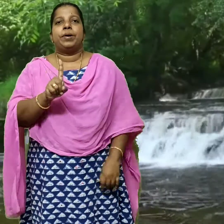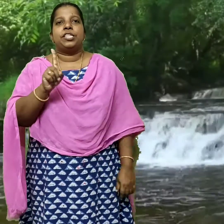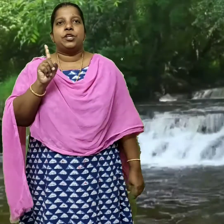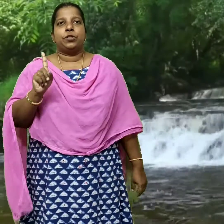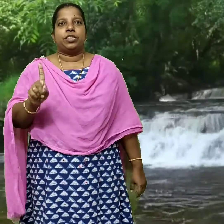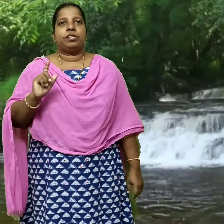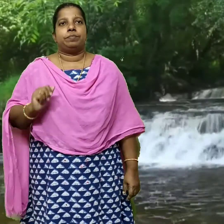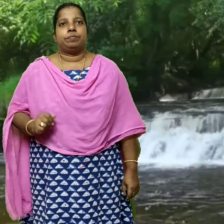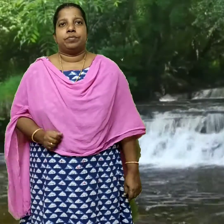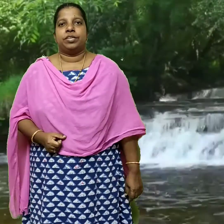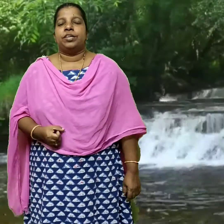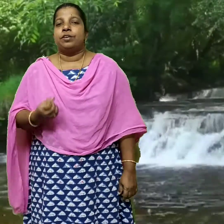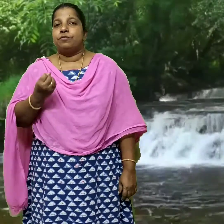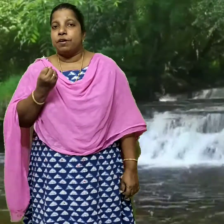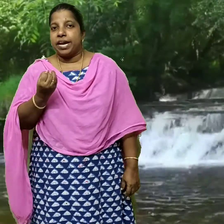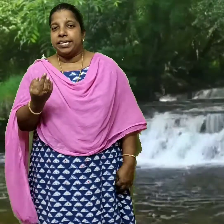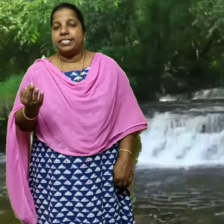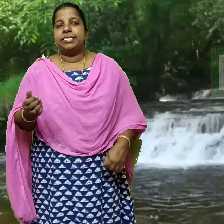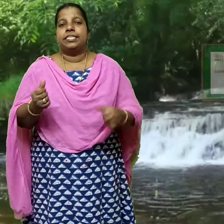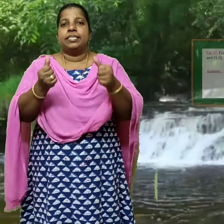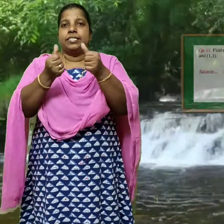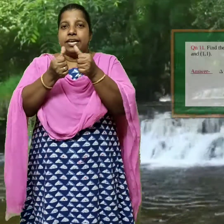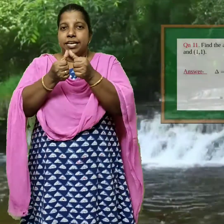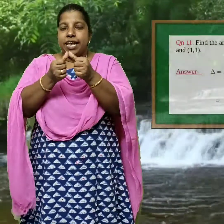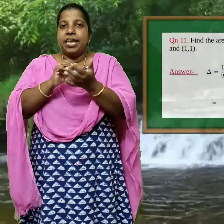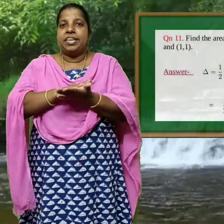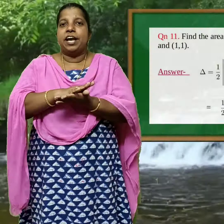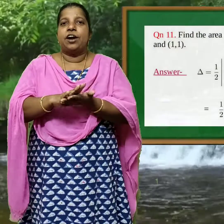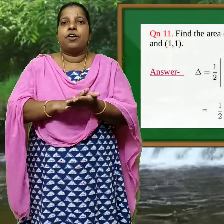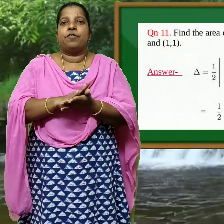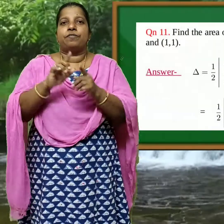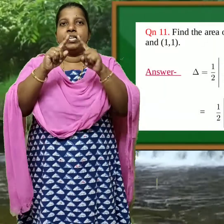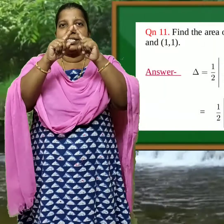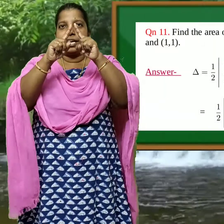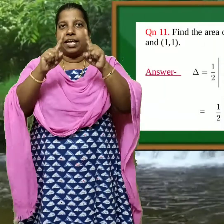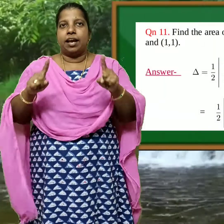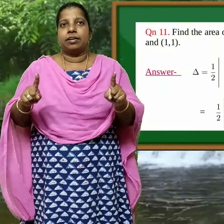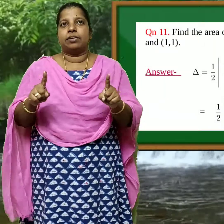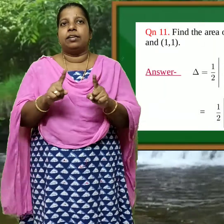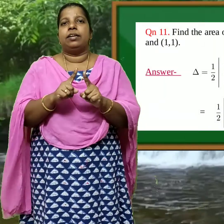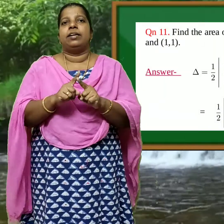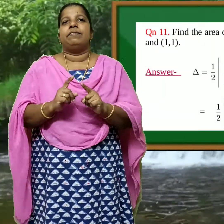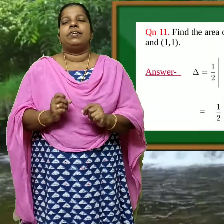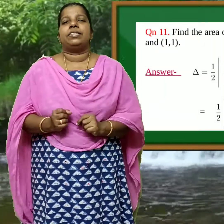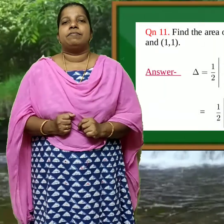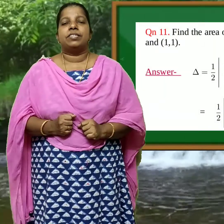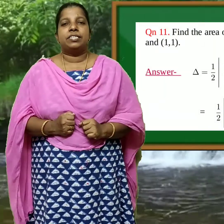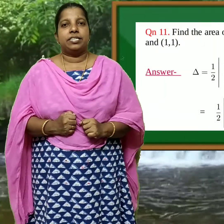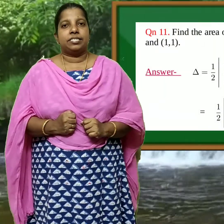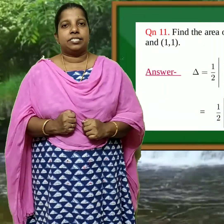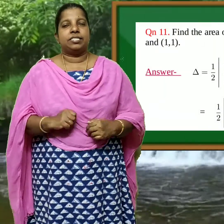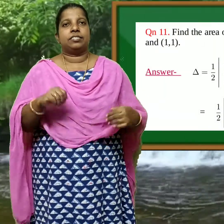ക്വസ്റ്റ്യൻ 11. ഫൈൻഡ് ദ ഏരിയ ഓഫ് ദ ട്രയാങ്കിൾ വിത്ത്